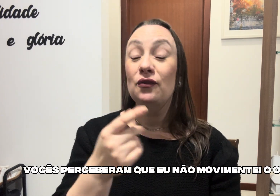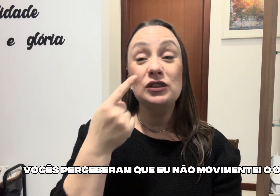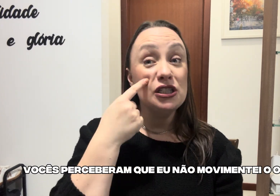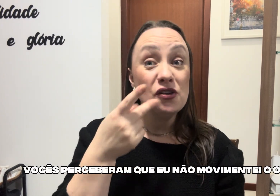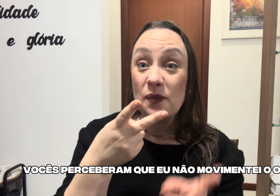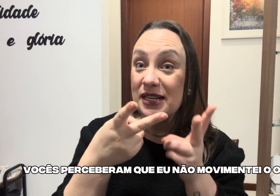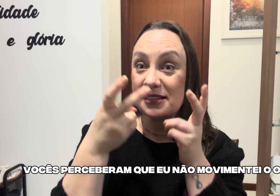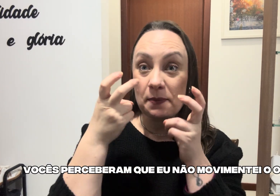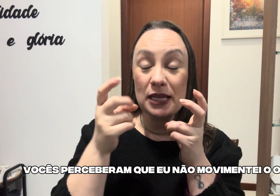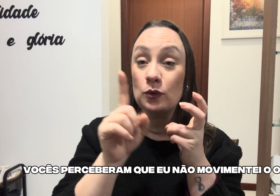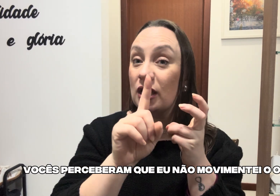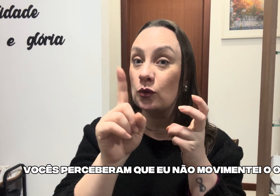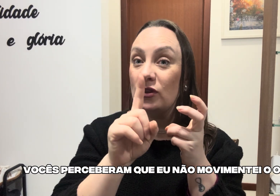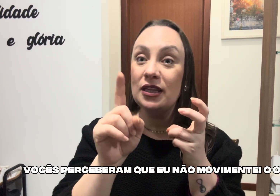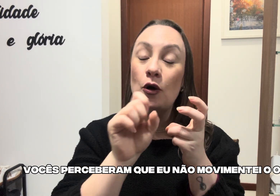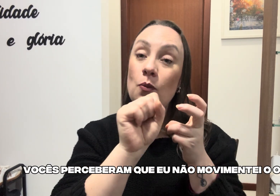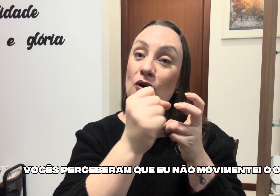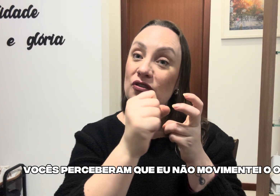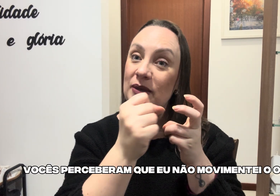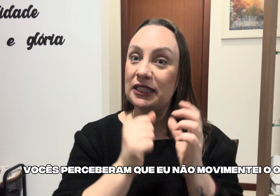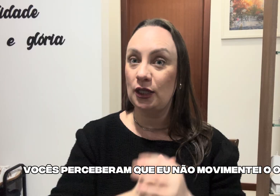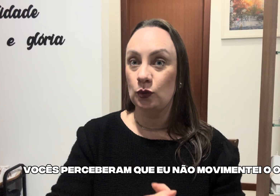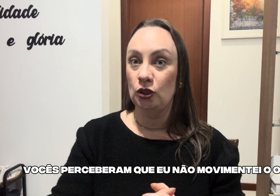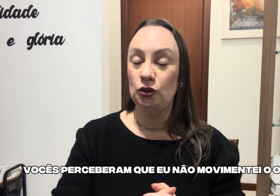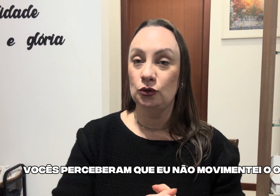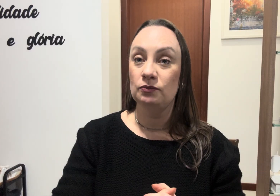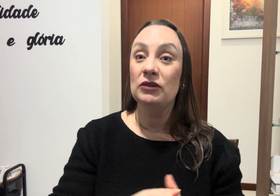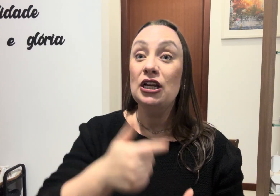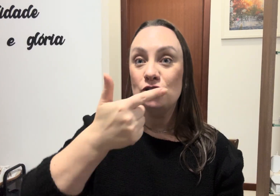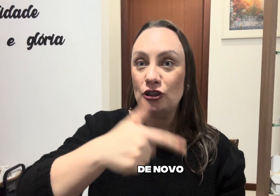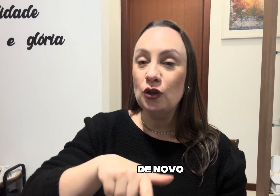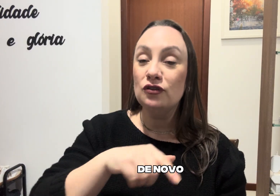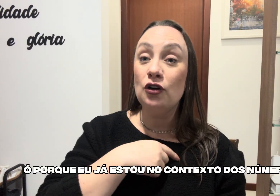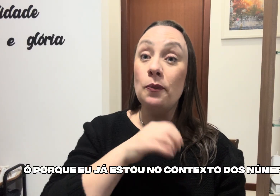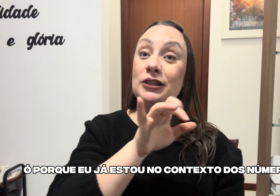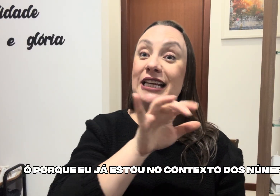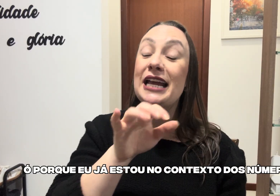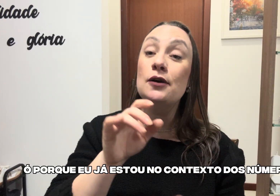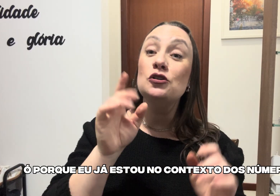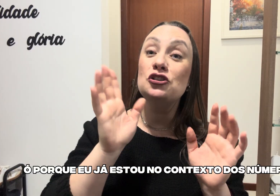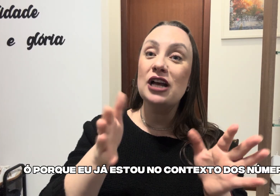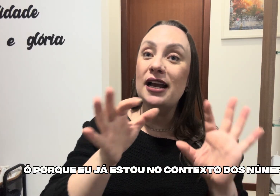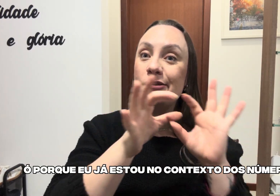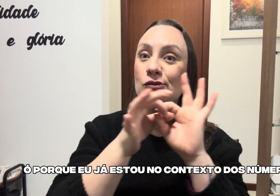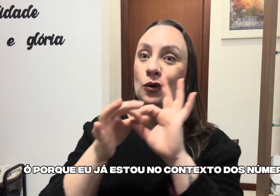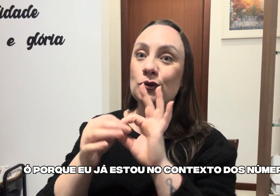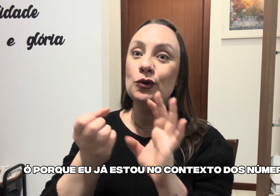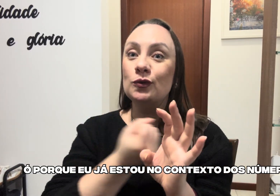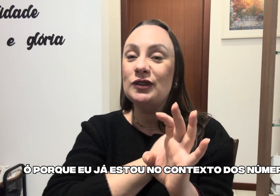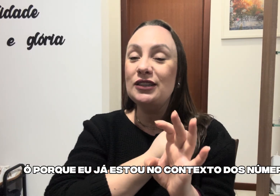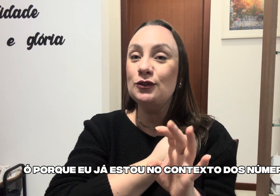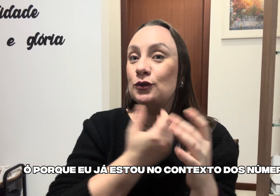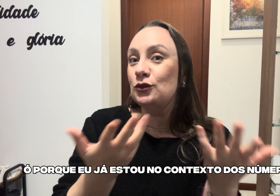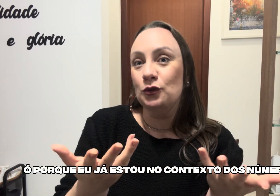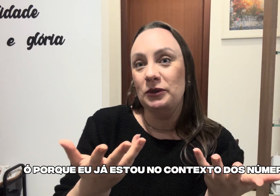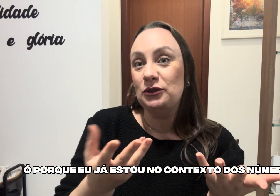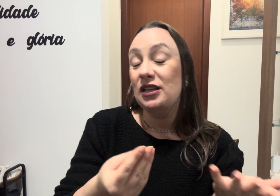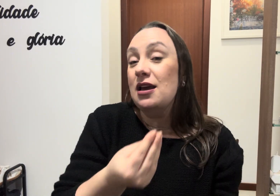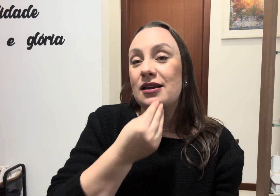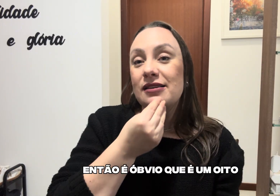Vocês perceberam que eu não movimentei o 8? De novo, ó, porque eu já estou no contexto dos números. Então,